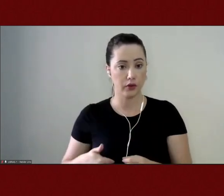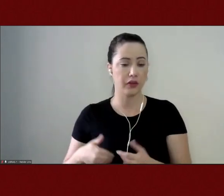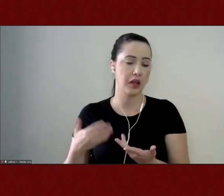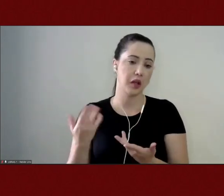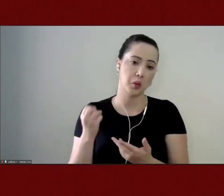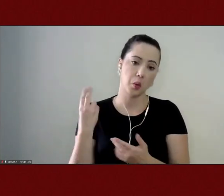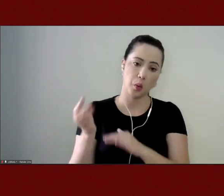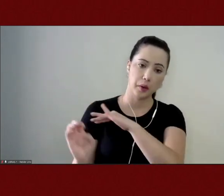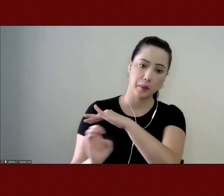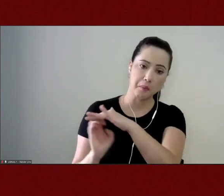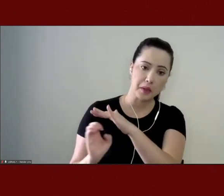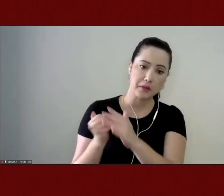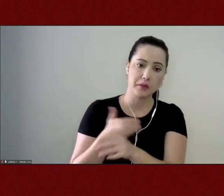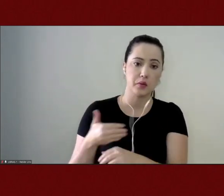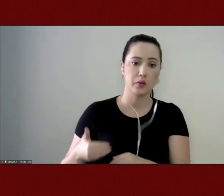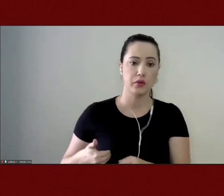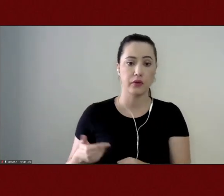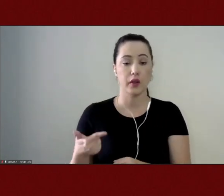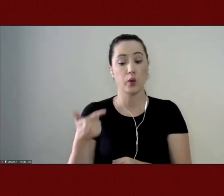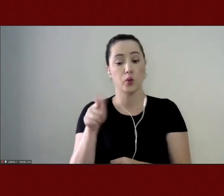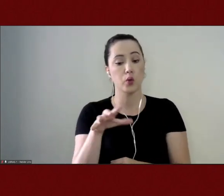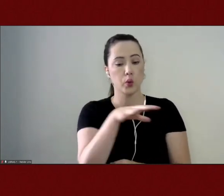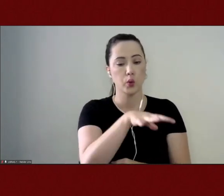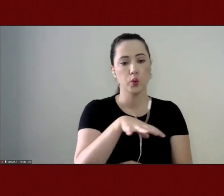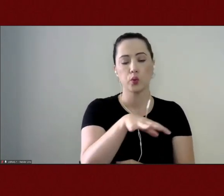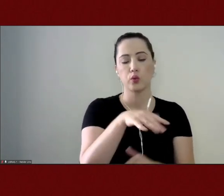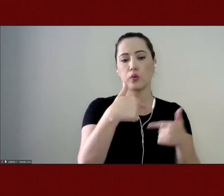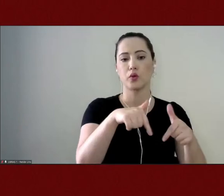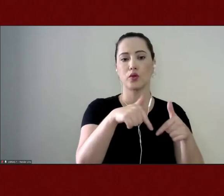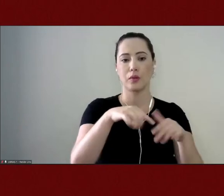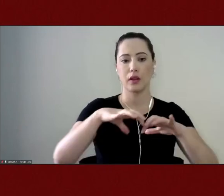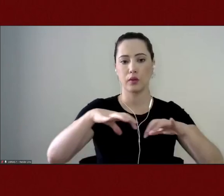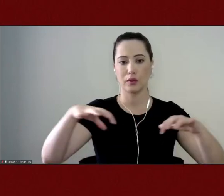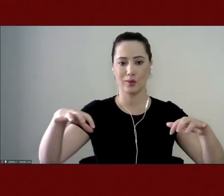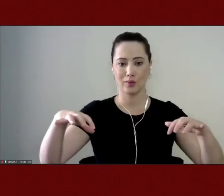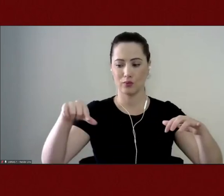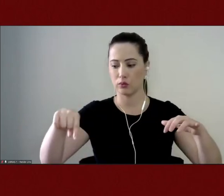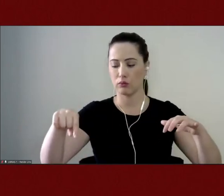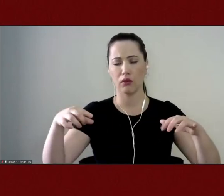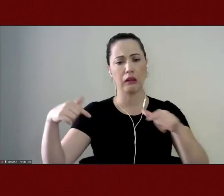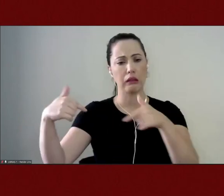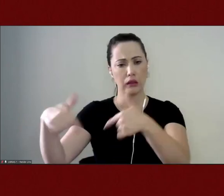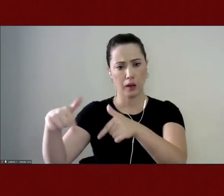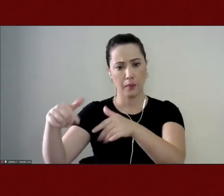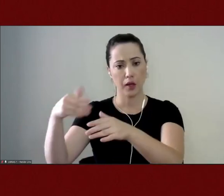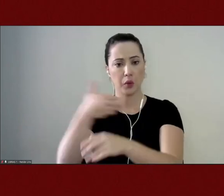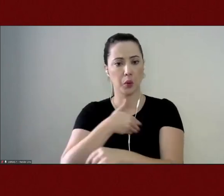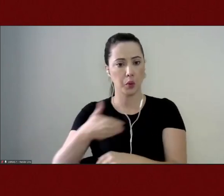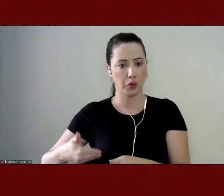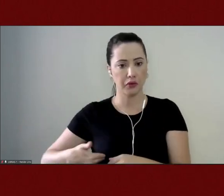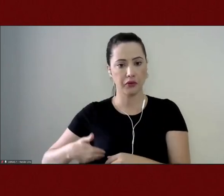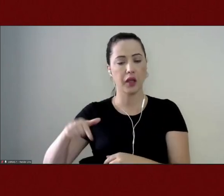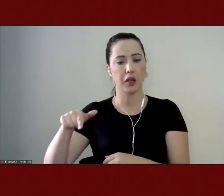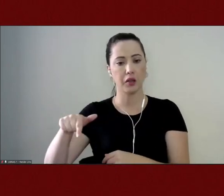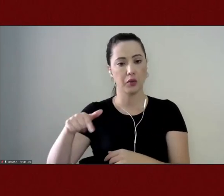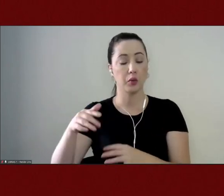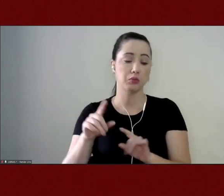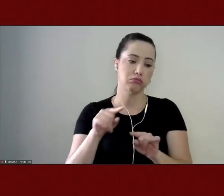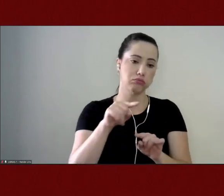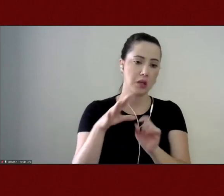e os outros trabalhadores. É, isso criou um diferencial importante nos trabalhadores